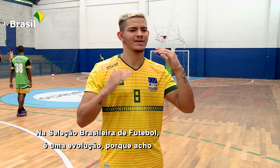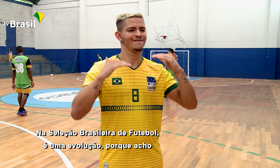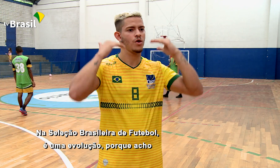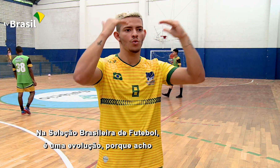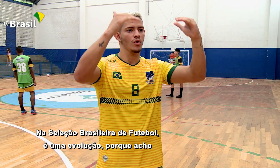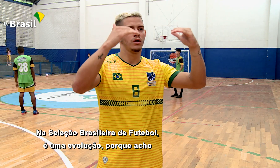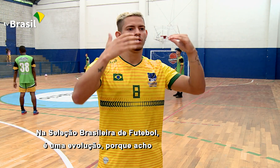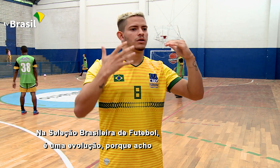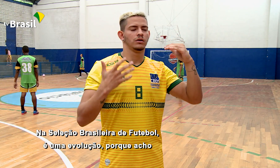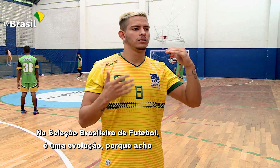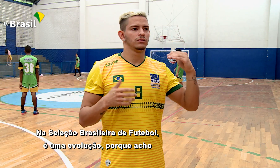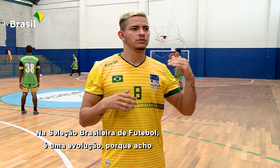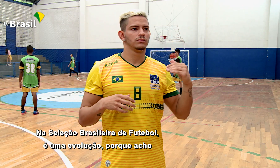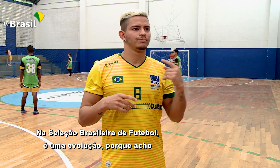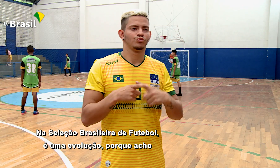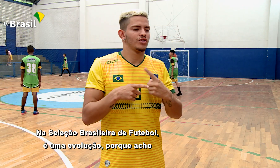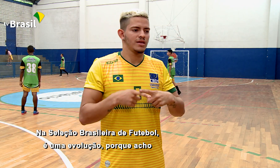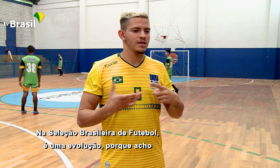futebol, é uma evolução,